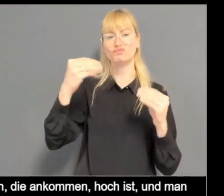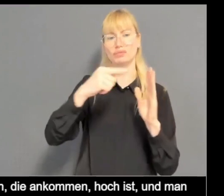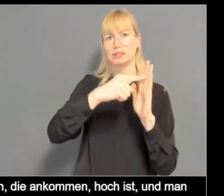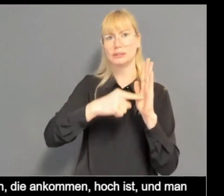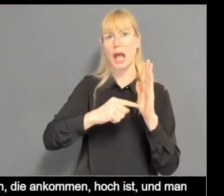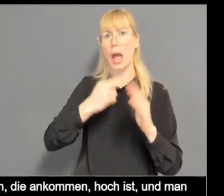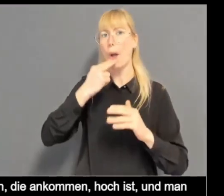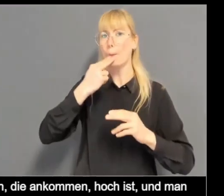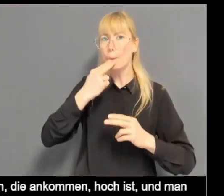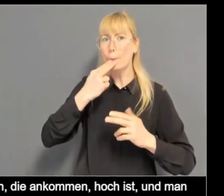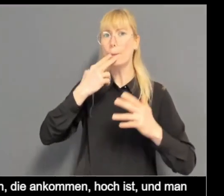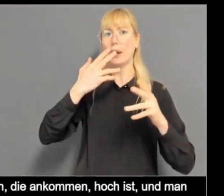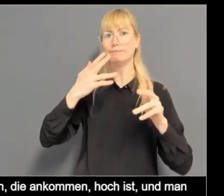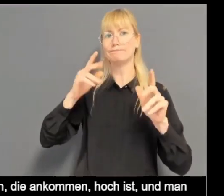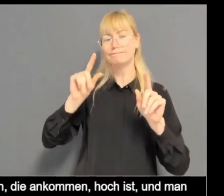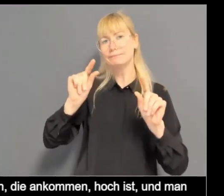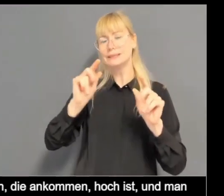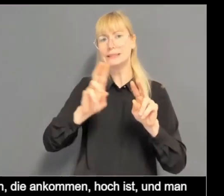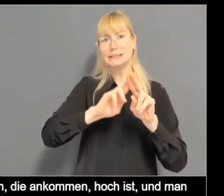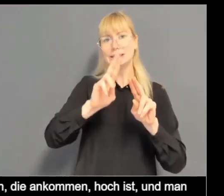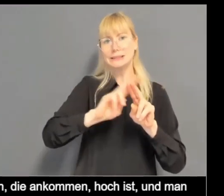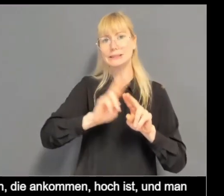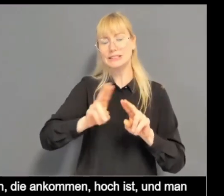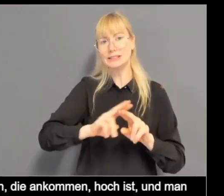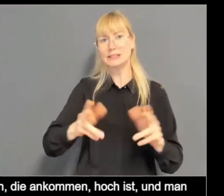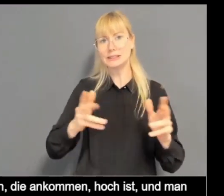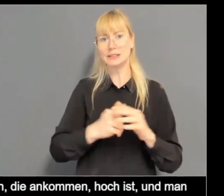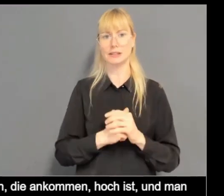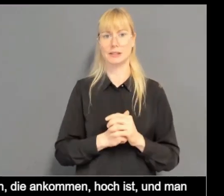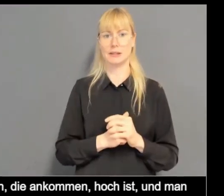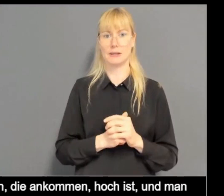Katastrophenfall ausgeweitet wurde auf den Aspekt